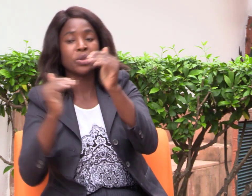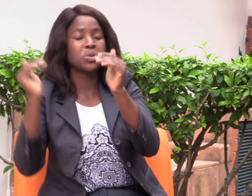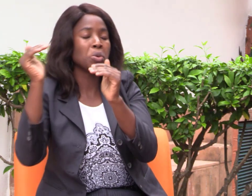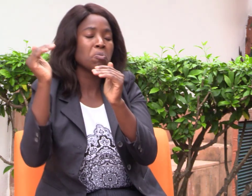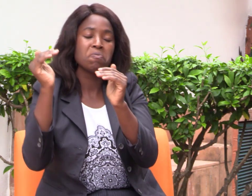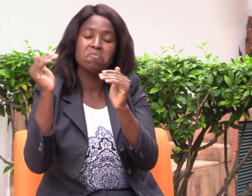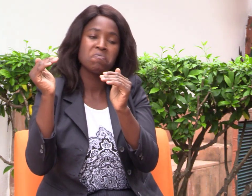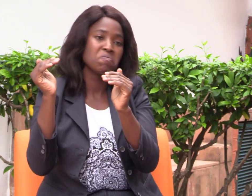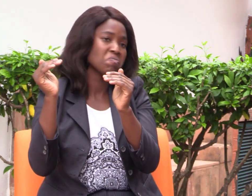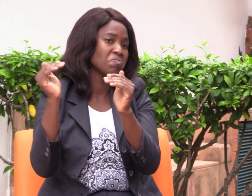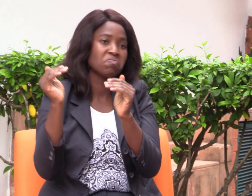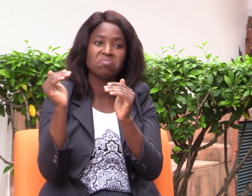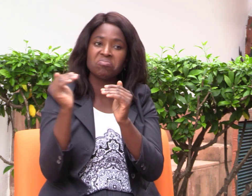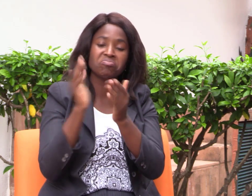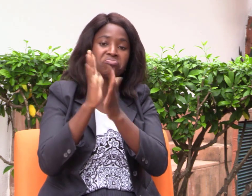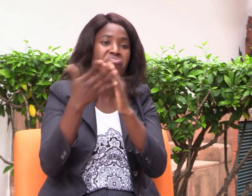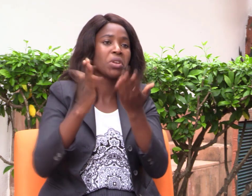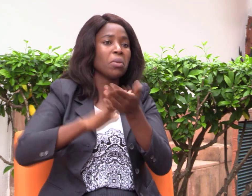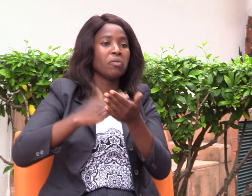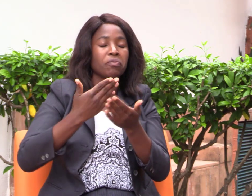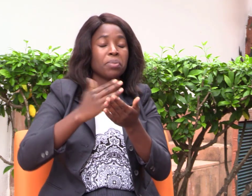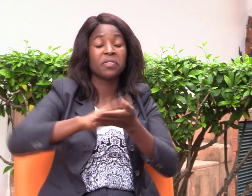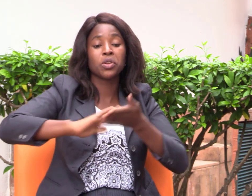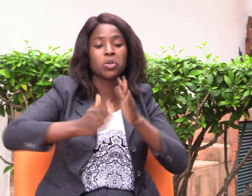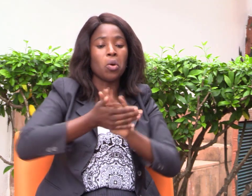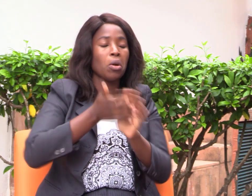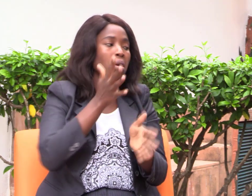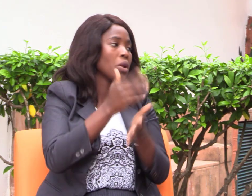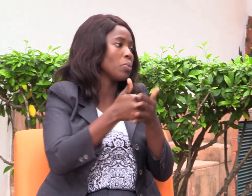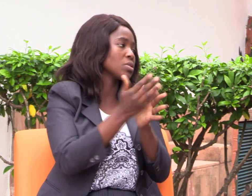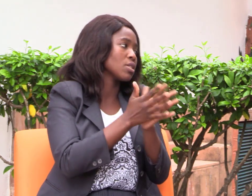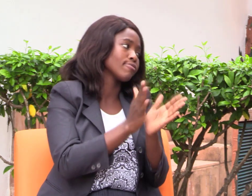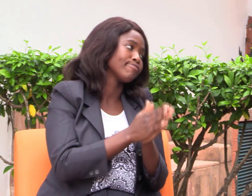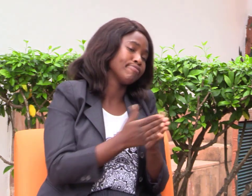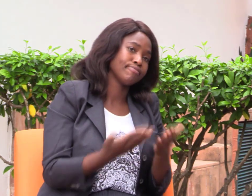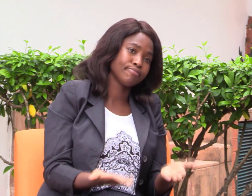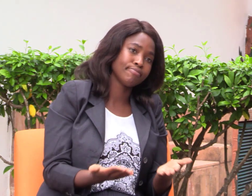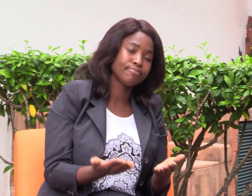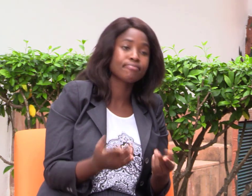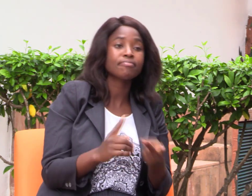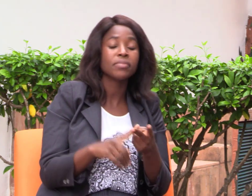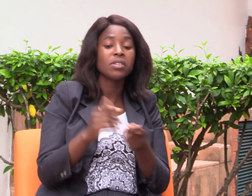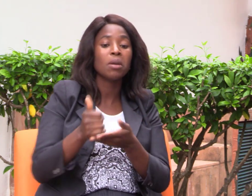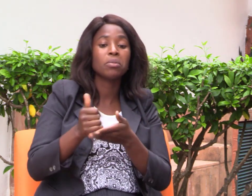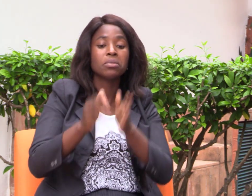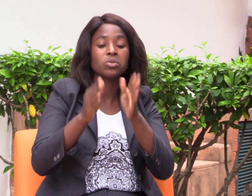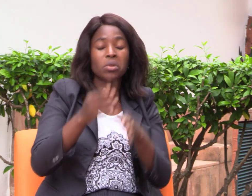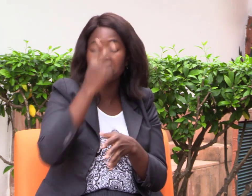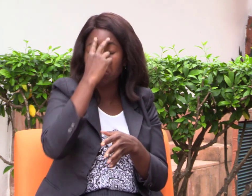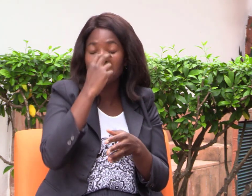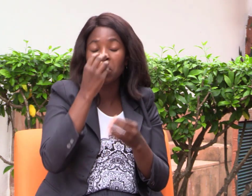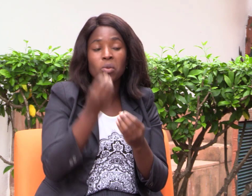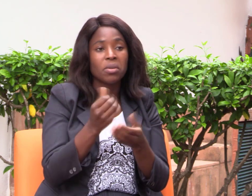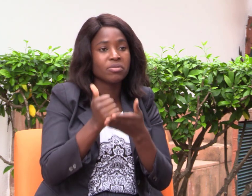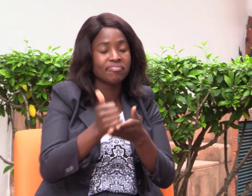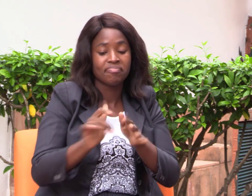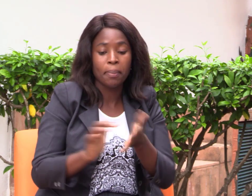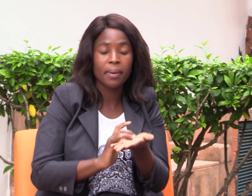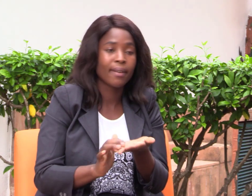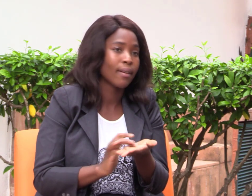pessoas ouvintes. Então, os professores também, para dizer que não temos professores capacitados em língua de sinais, e um